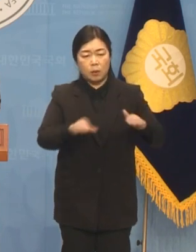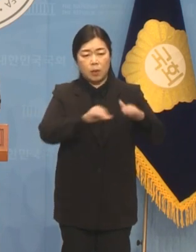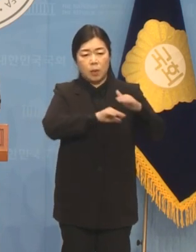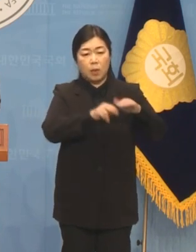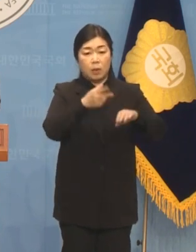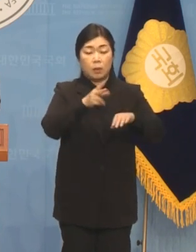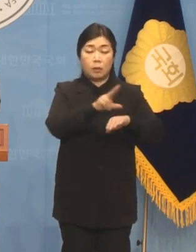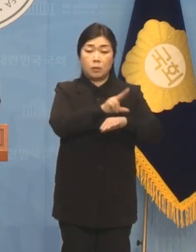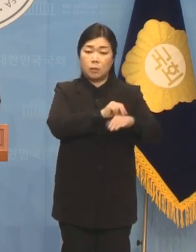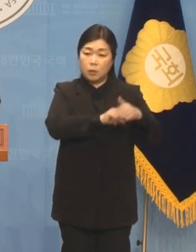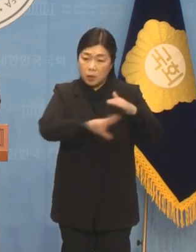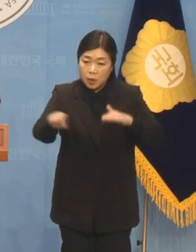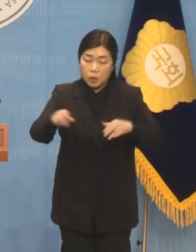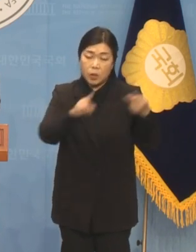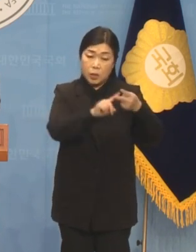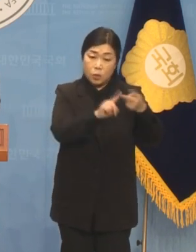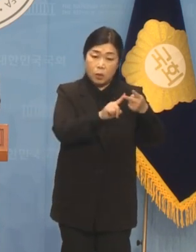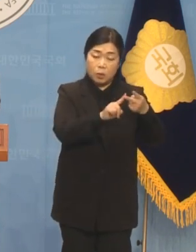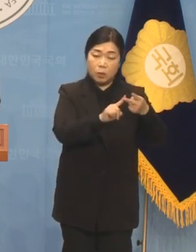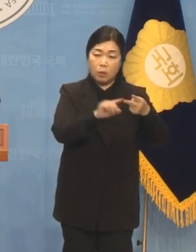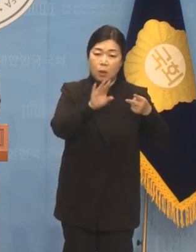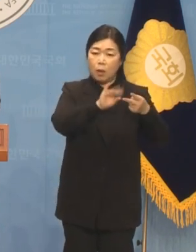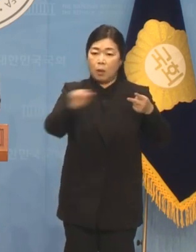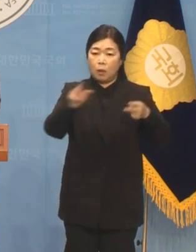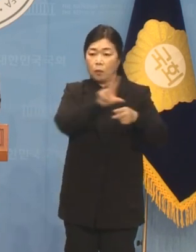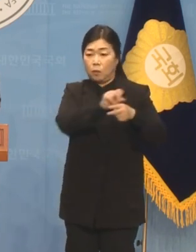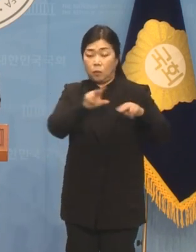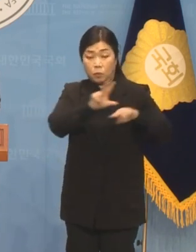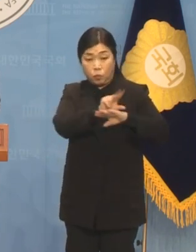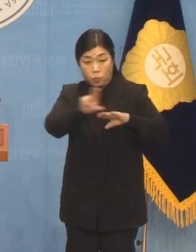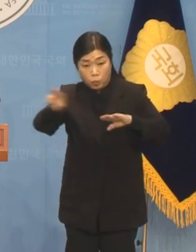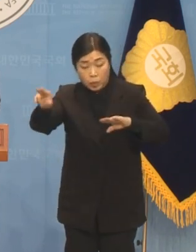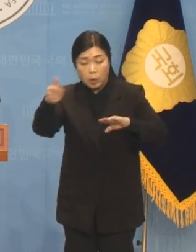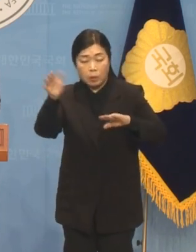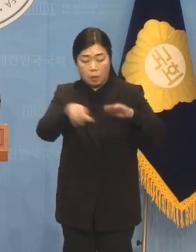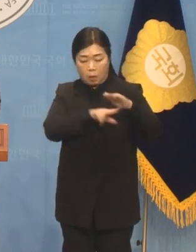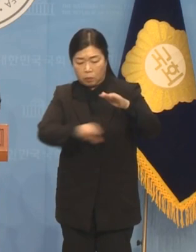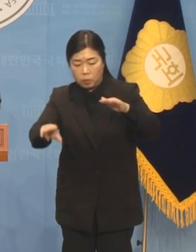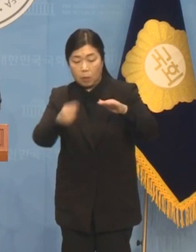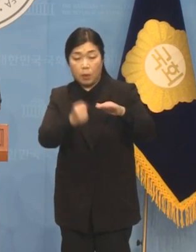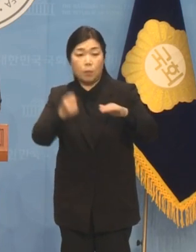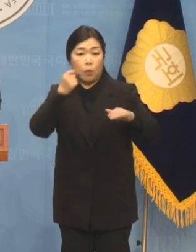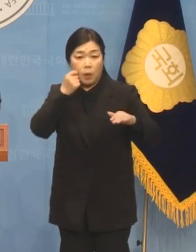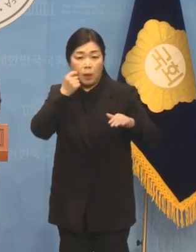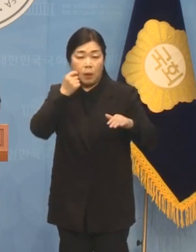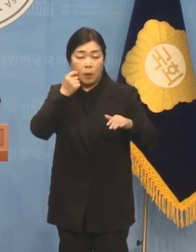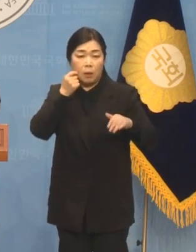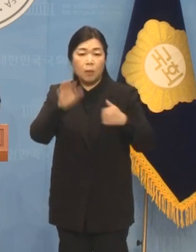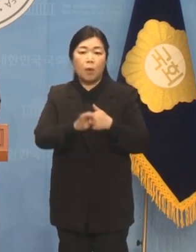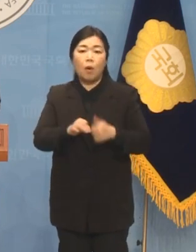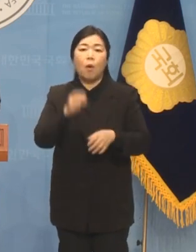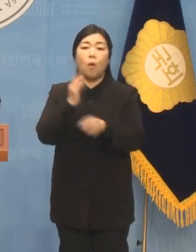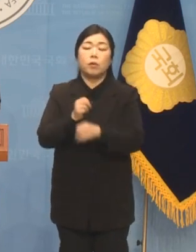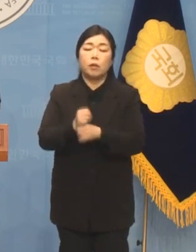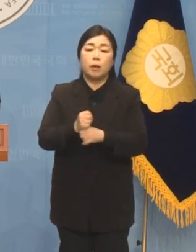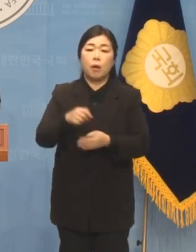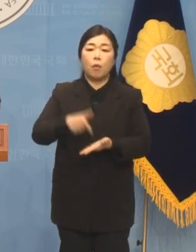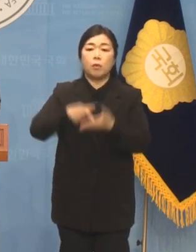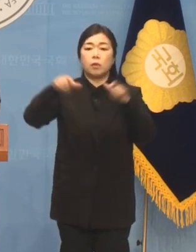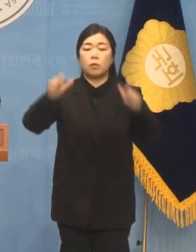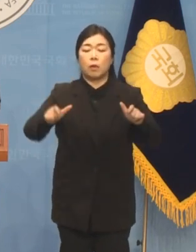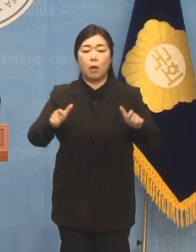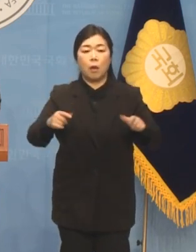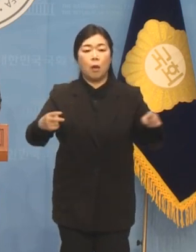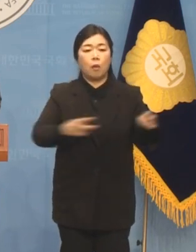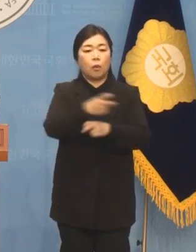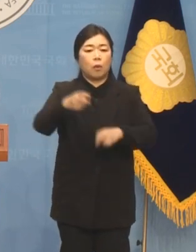지하화에 무엇을 어떻게 연계할 것이며 또 어느 세월에 광진구의 교통 허브를 만들겠다는